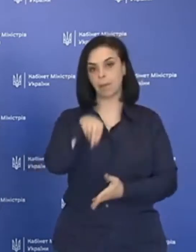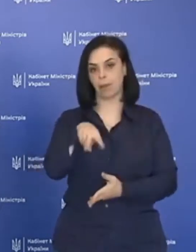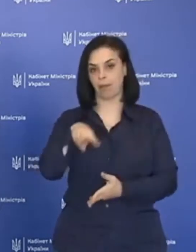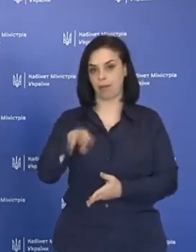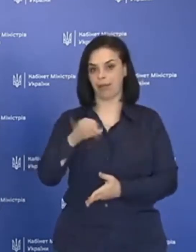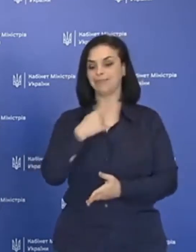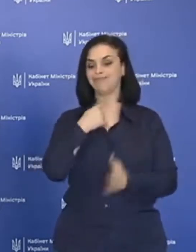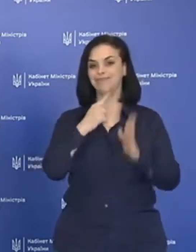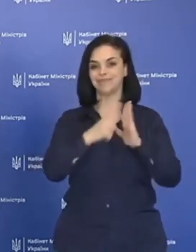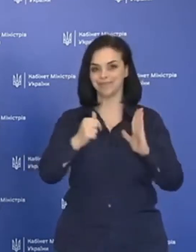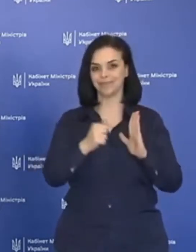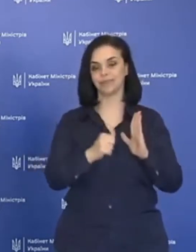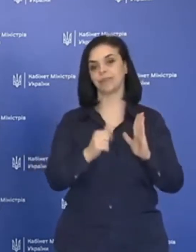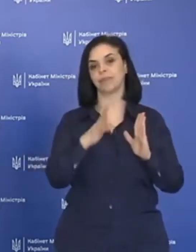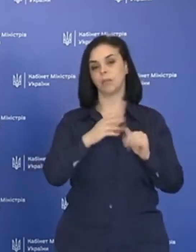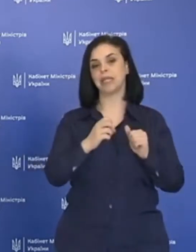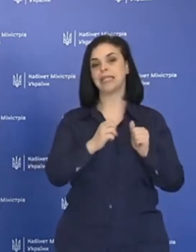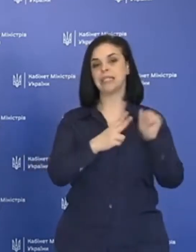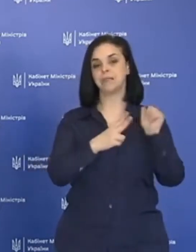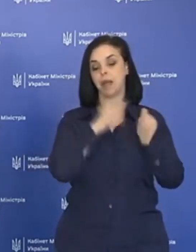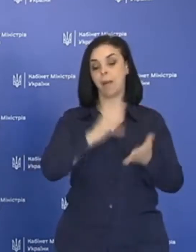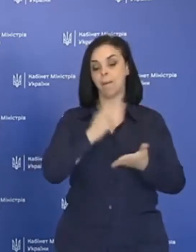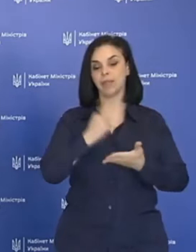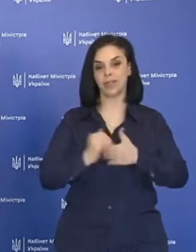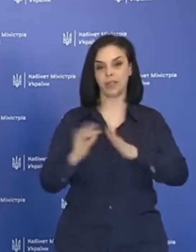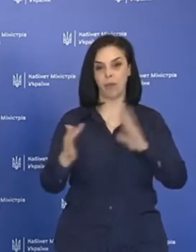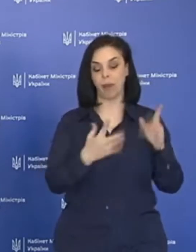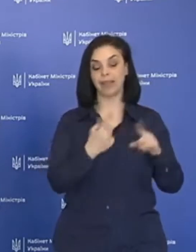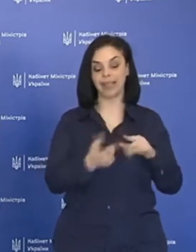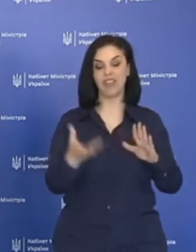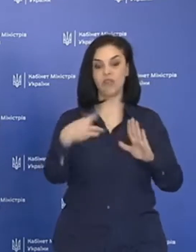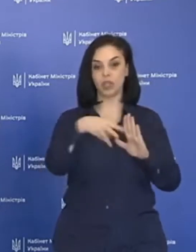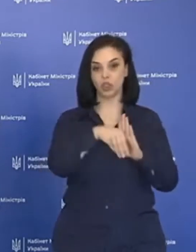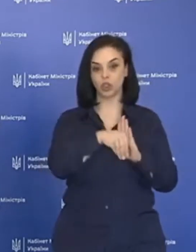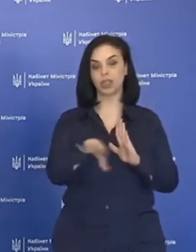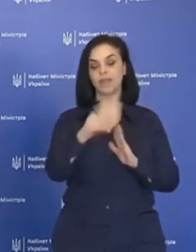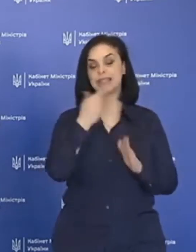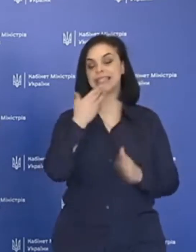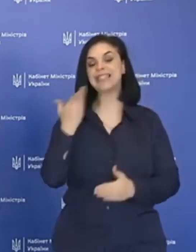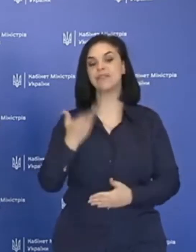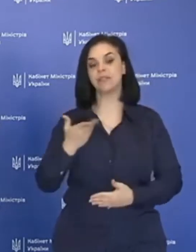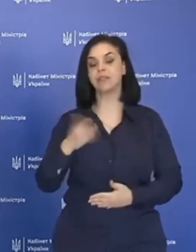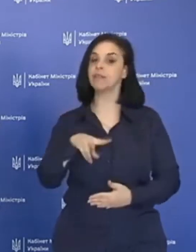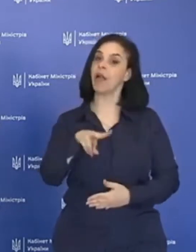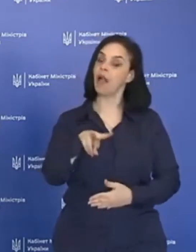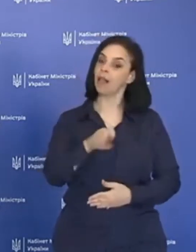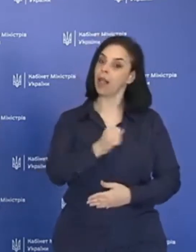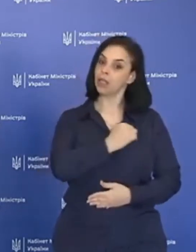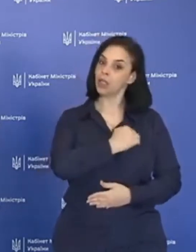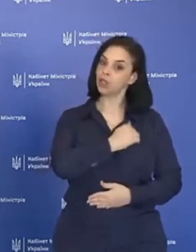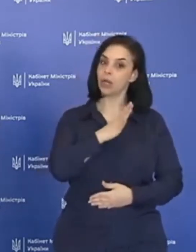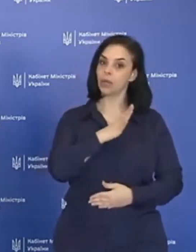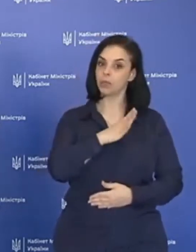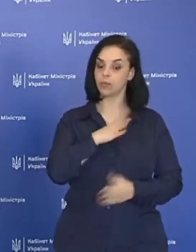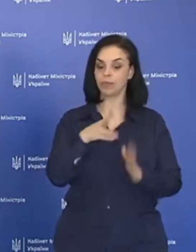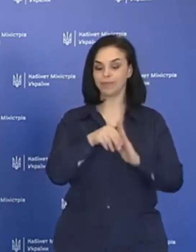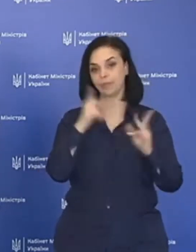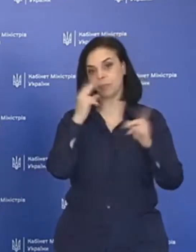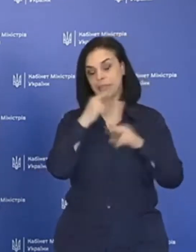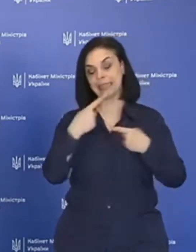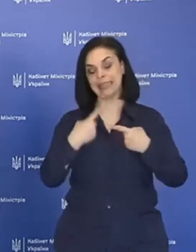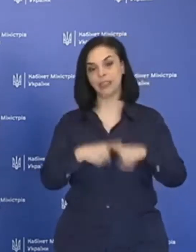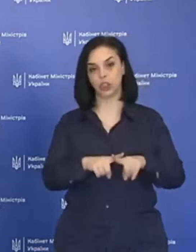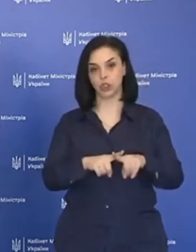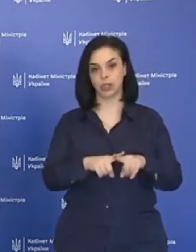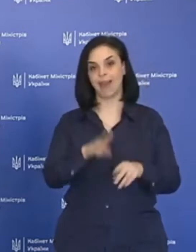ПЛР, було 17 підтверджених випадків, які війшли в звітність, але, на жаль, була суто помилка